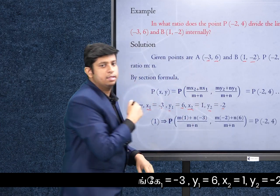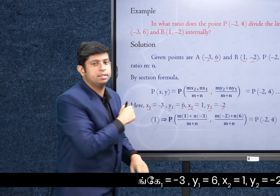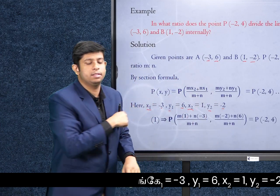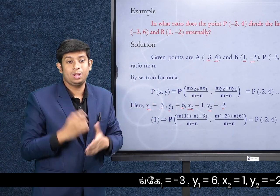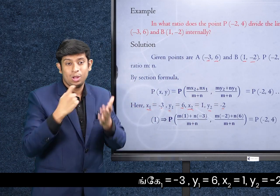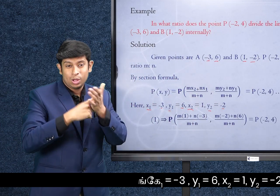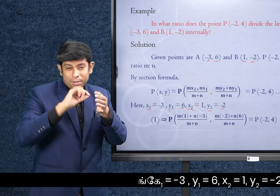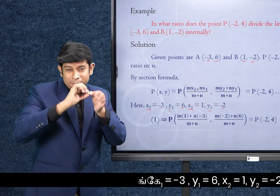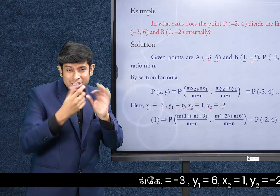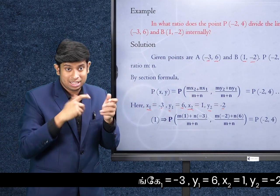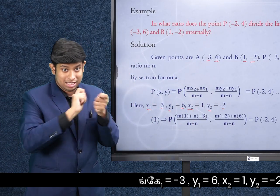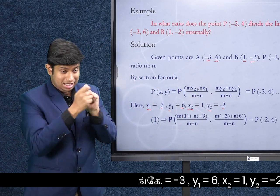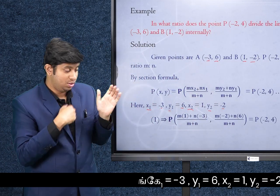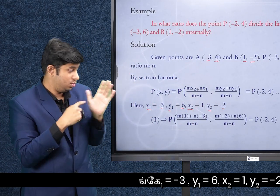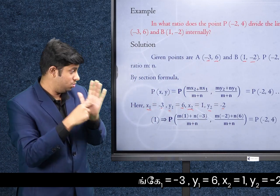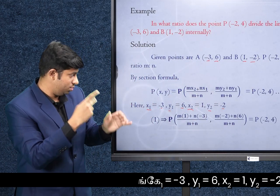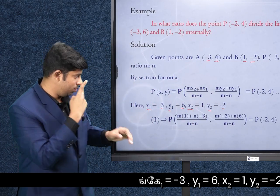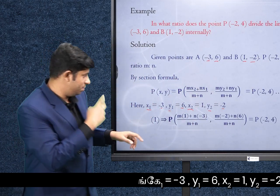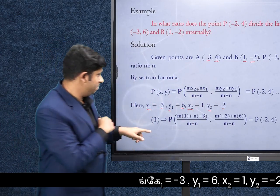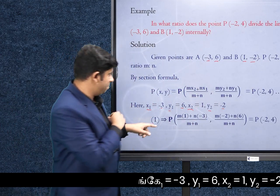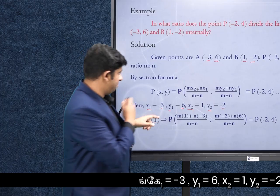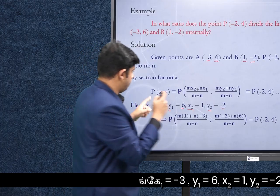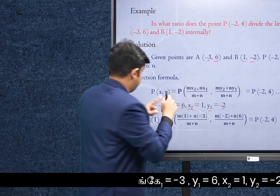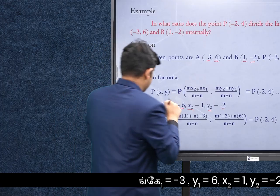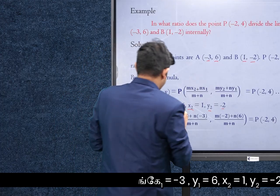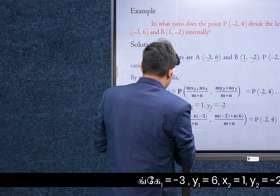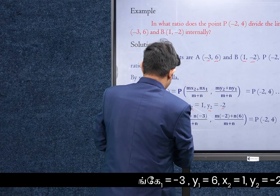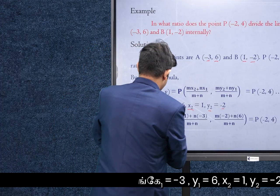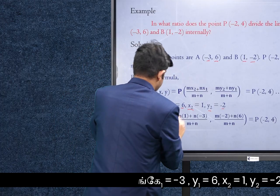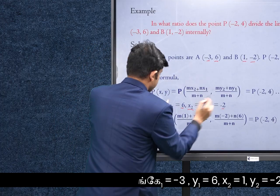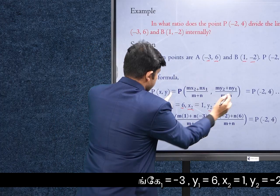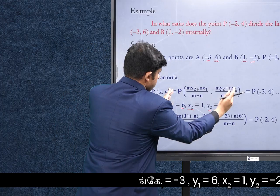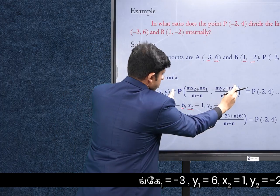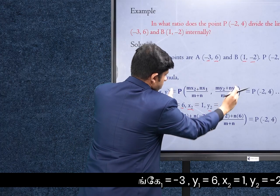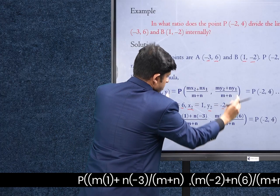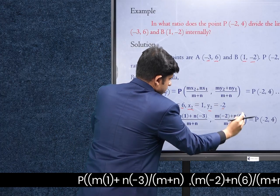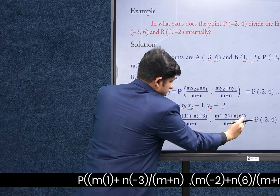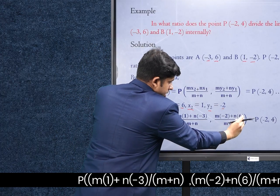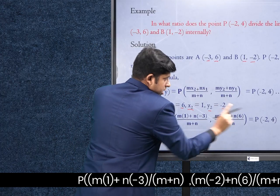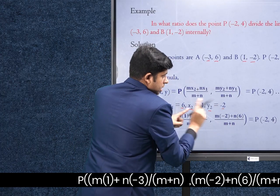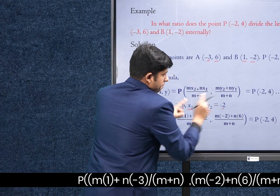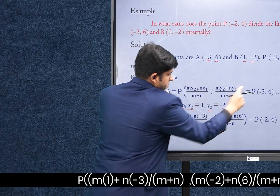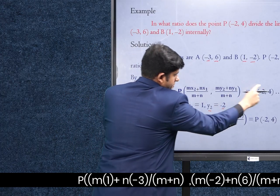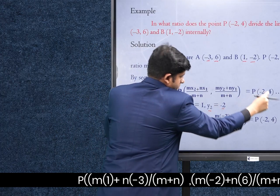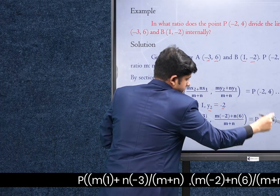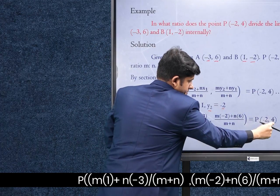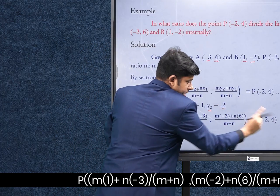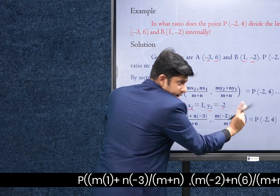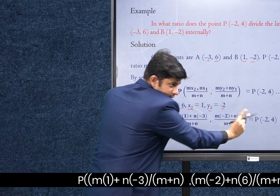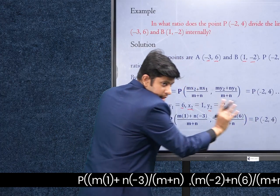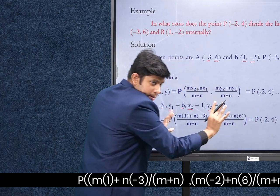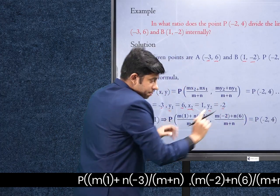1 ஒய் கீழிலக்க 2 ஈடு கழித்தல் 2 அடைப்புக்குறிக்குள் 1 ஈட்டம்